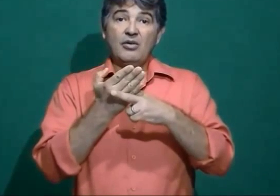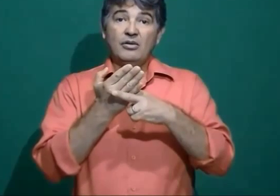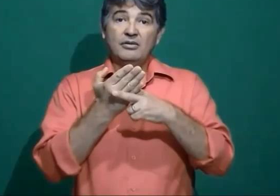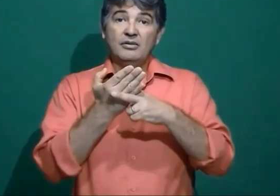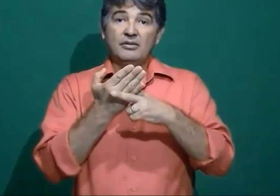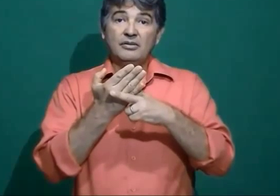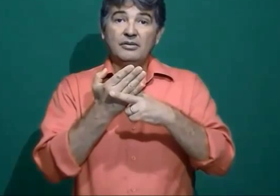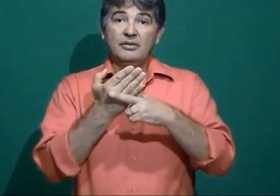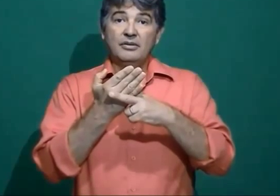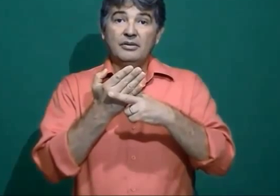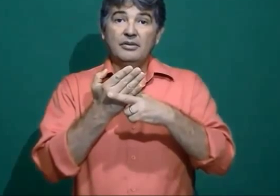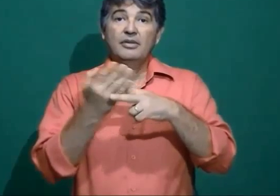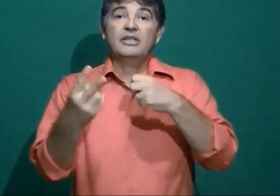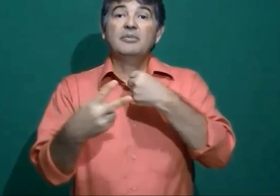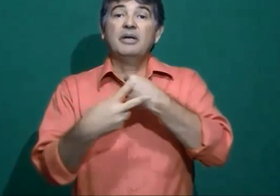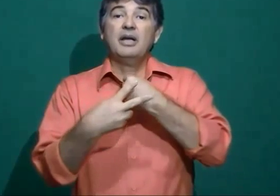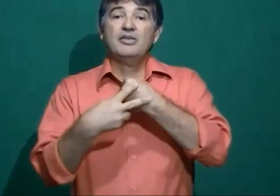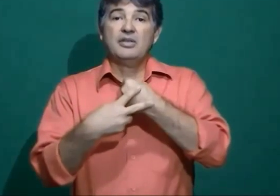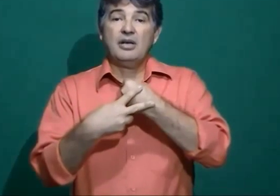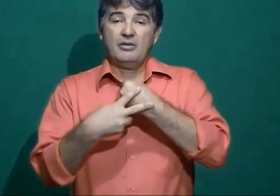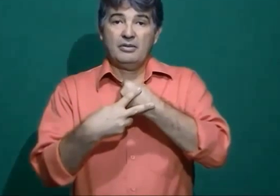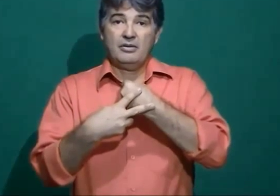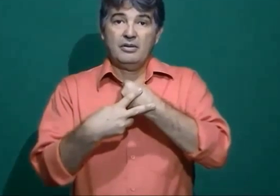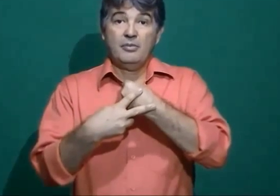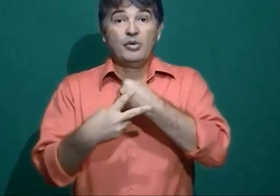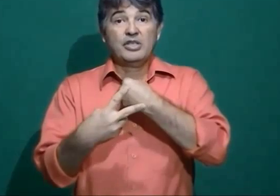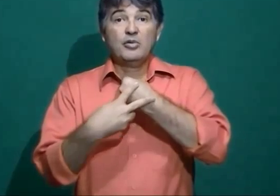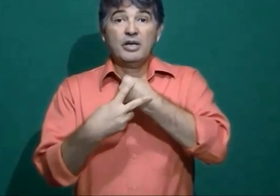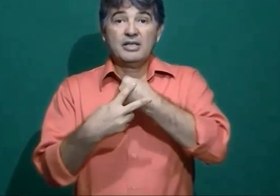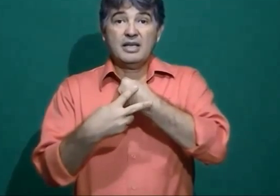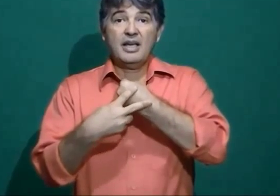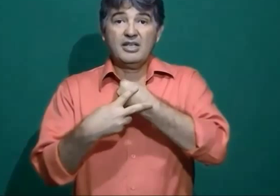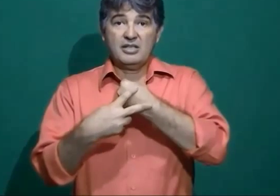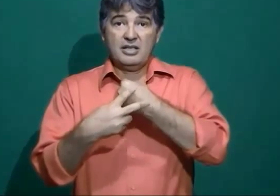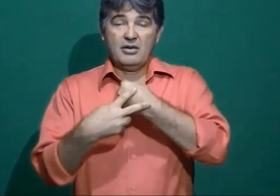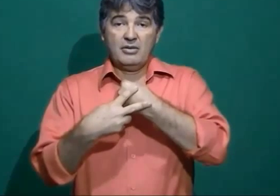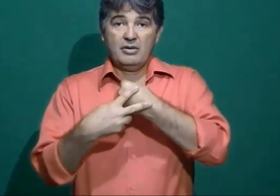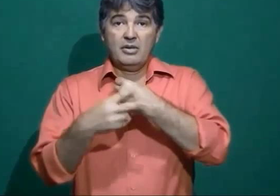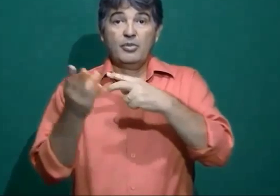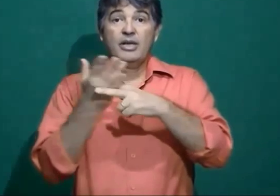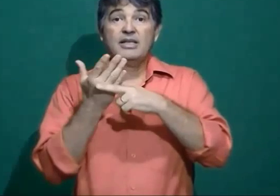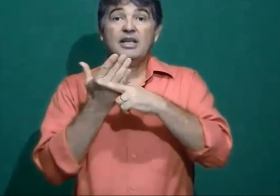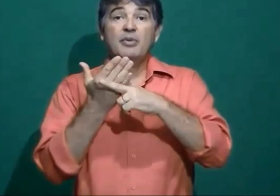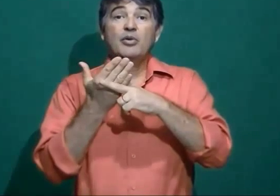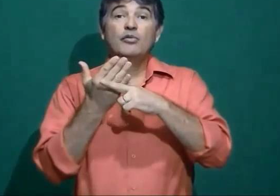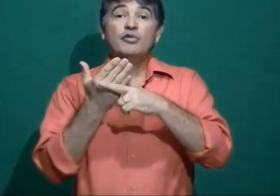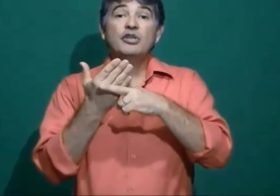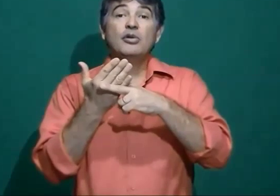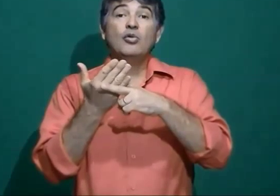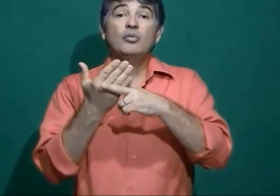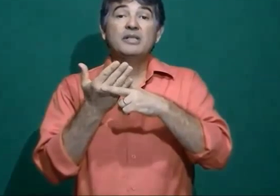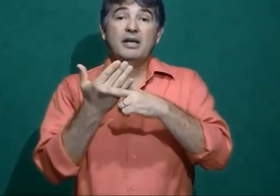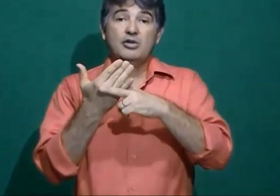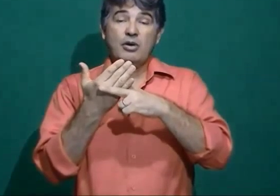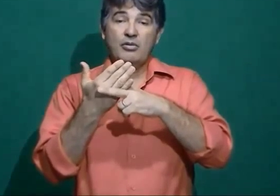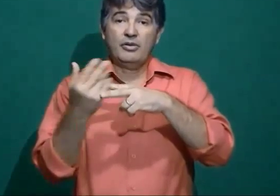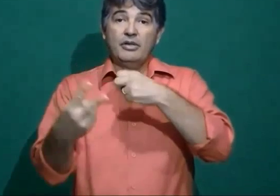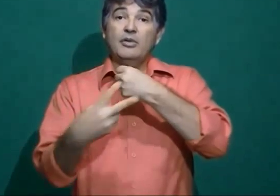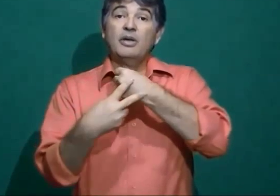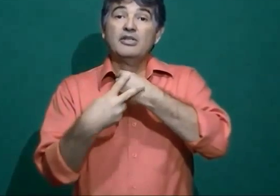sinal e também este sinal. Por segurança, este sinal, porque esse aqui pode confundir com o bissexual. Então, este